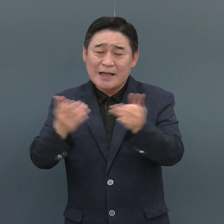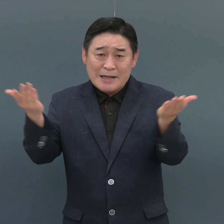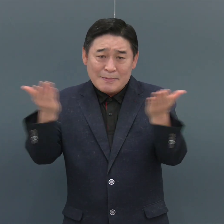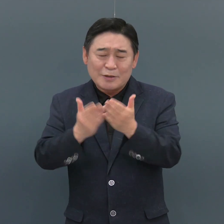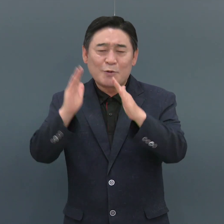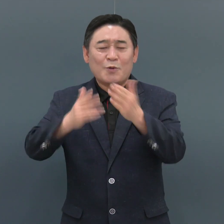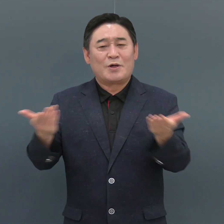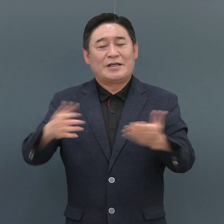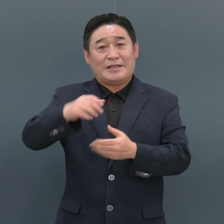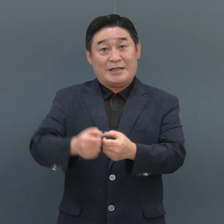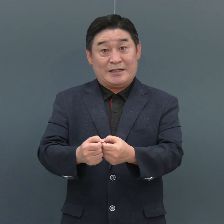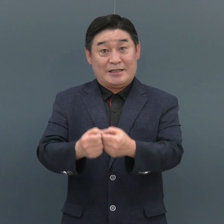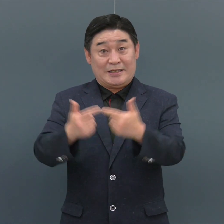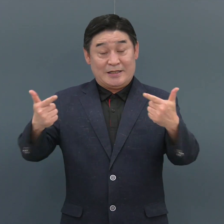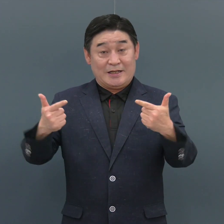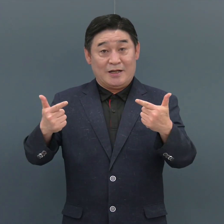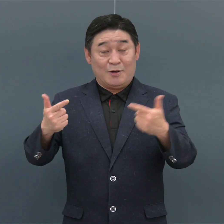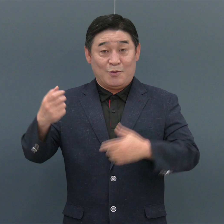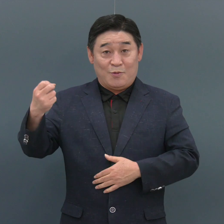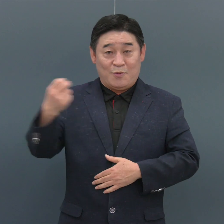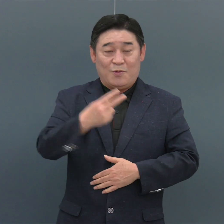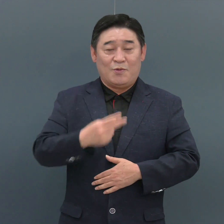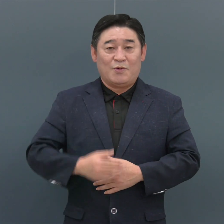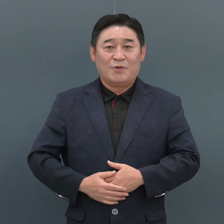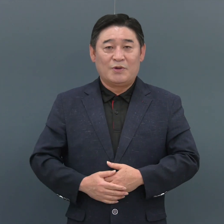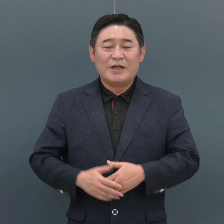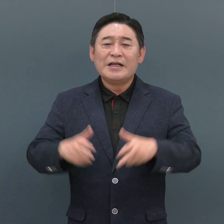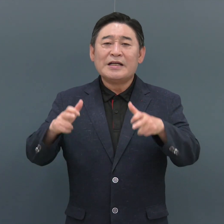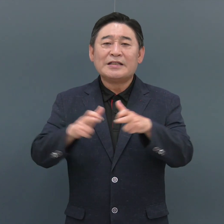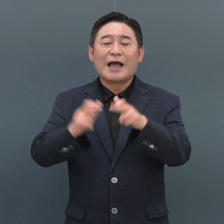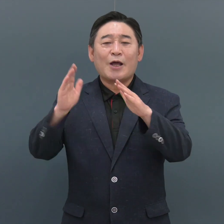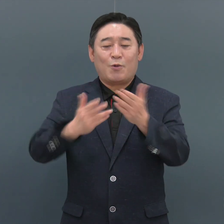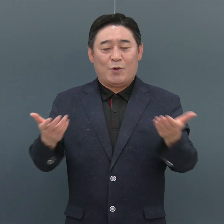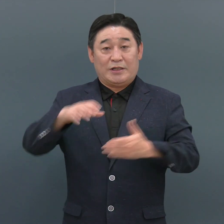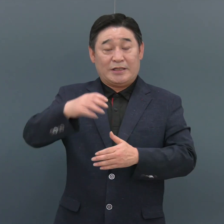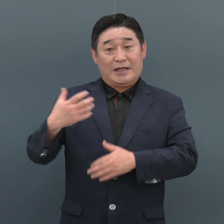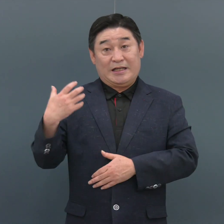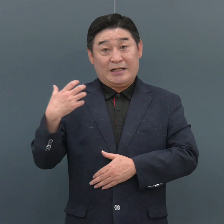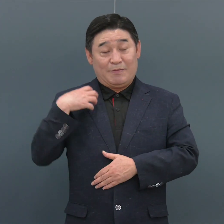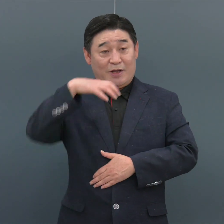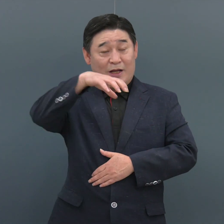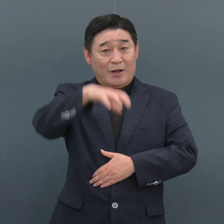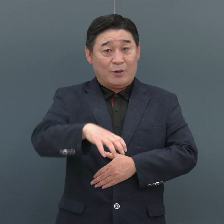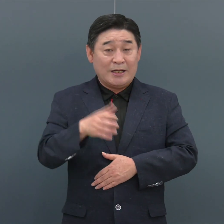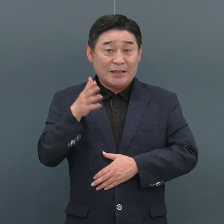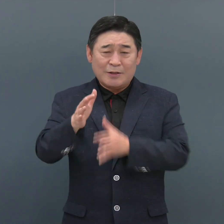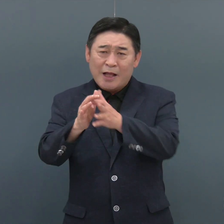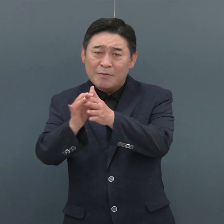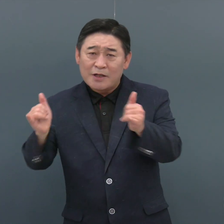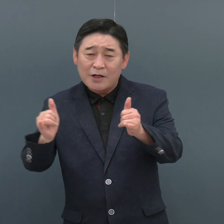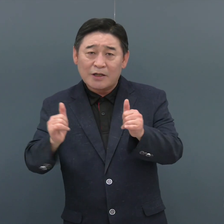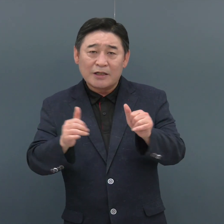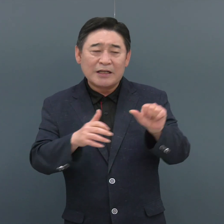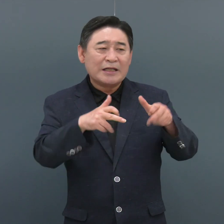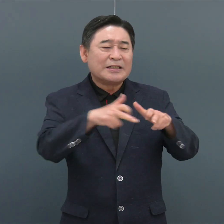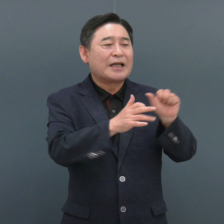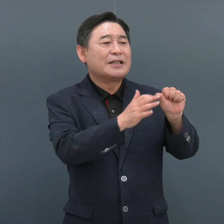일자리를 대폭 확대하고 장애인 공공 일자리를 담당하는 기관의 전담 인력을 장애인 5명당